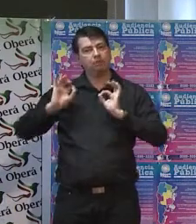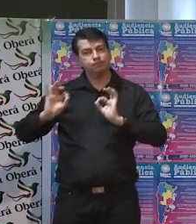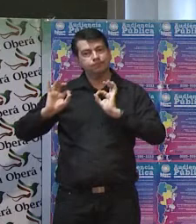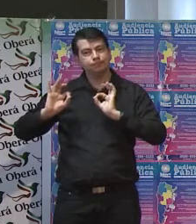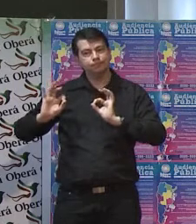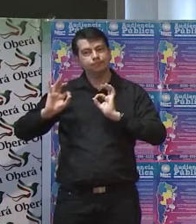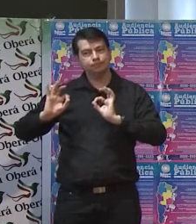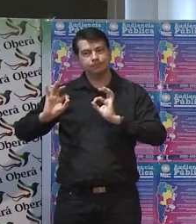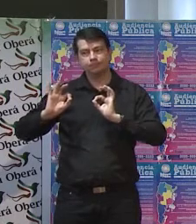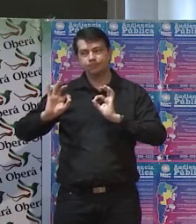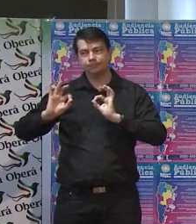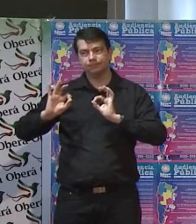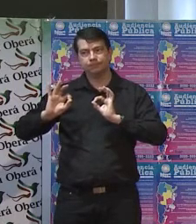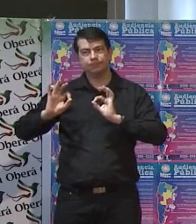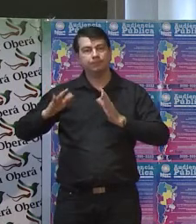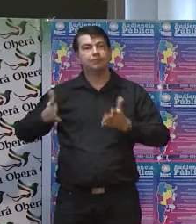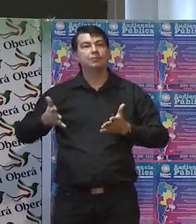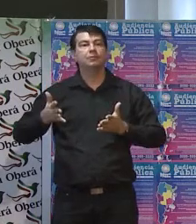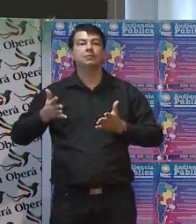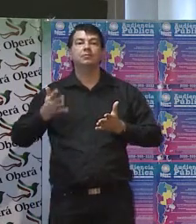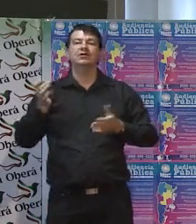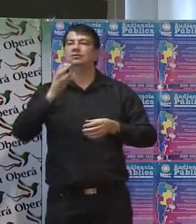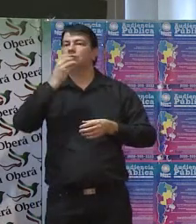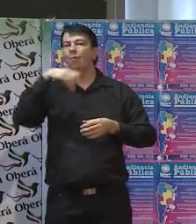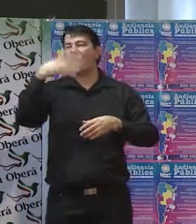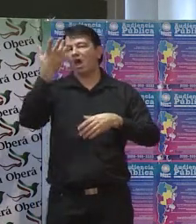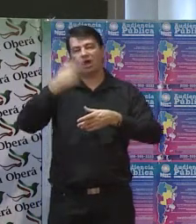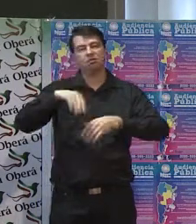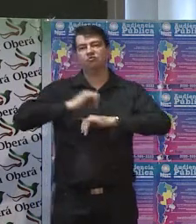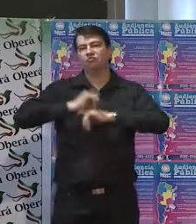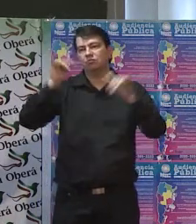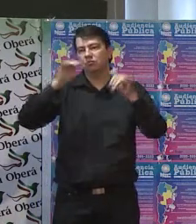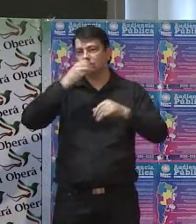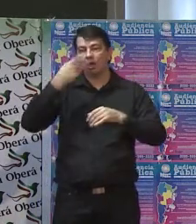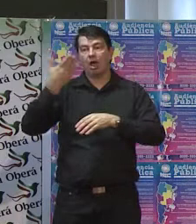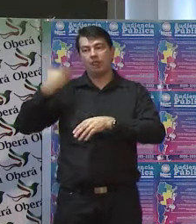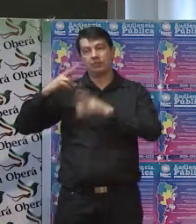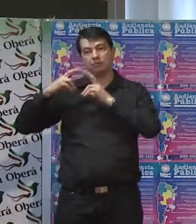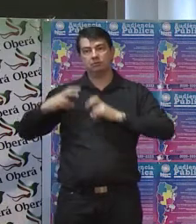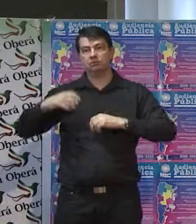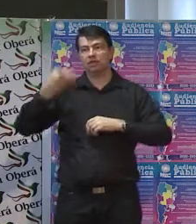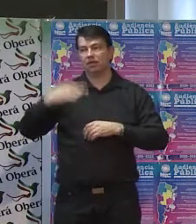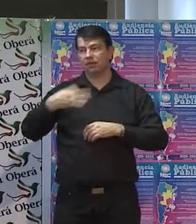verificadas, porque no se puede dañar a un segundo. Sí tenemos